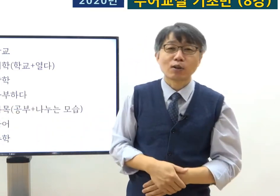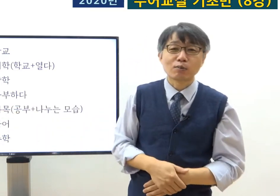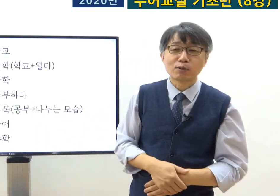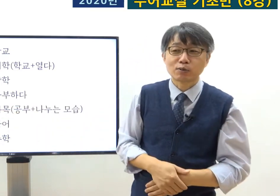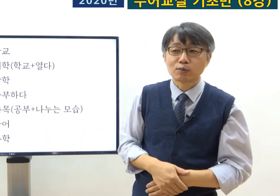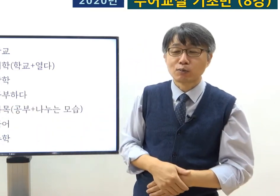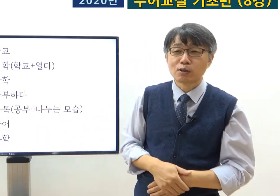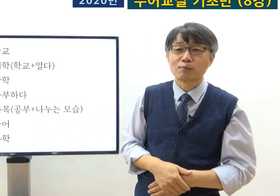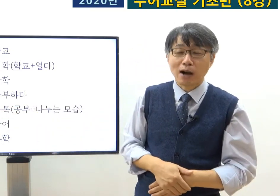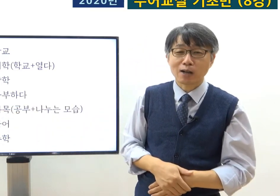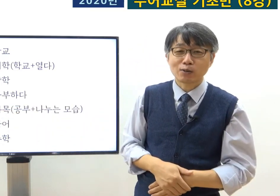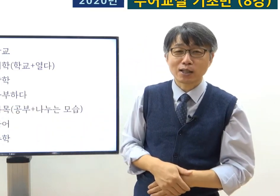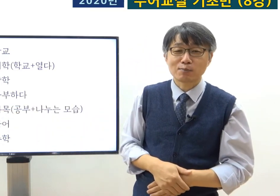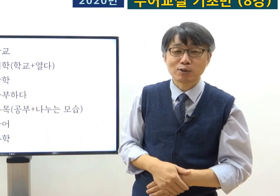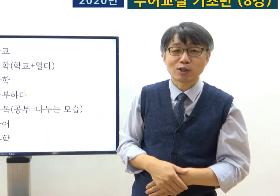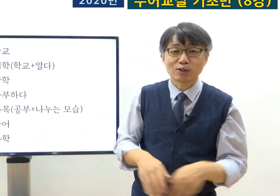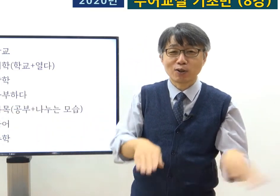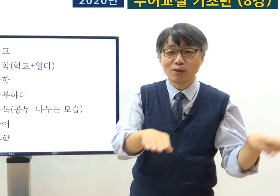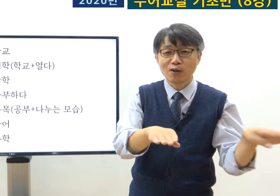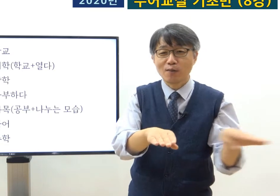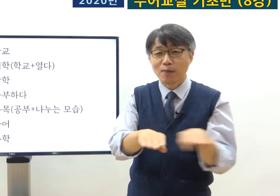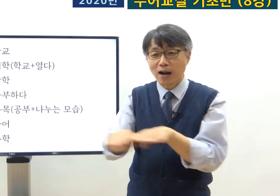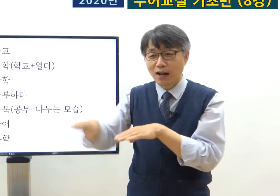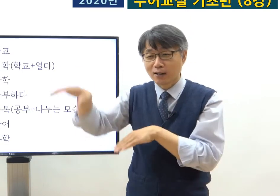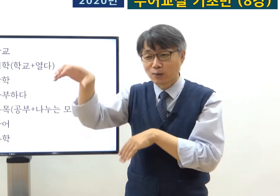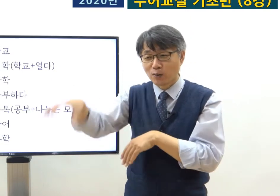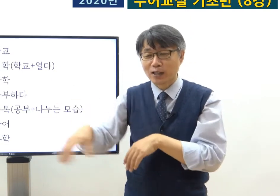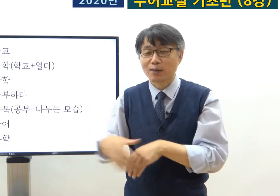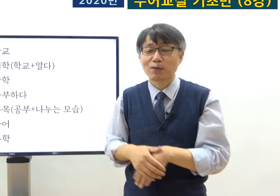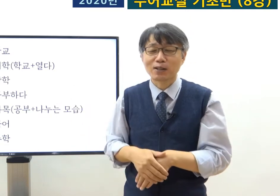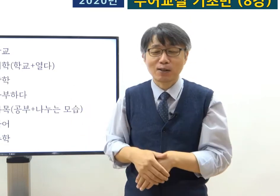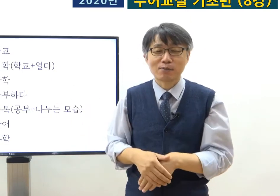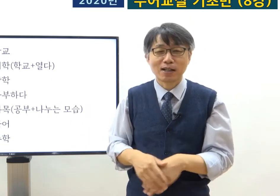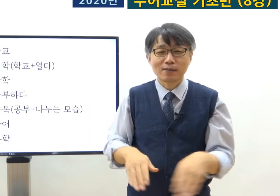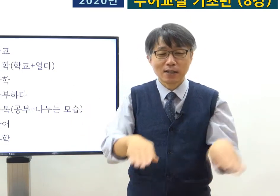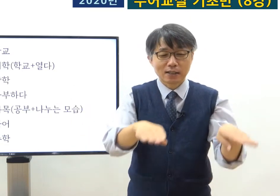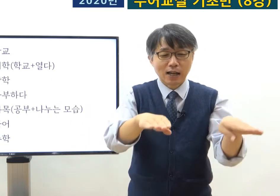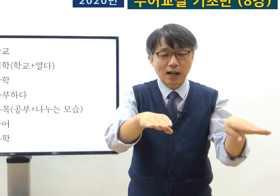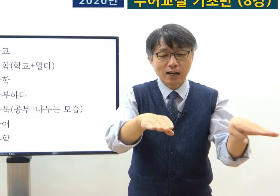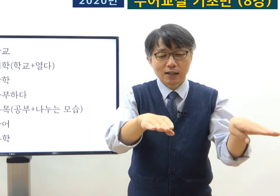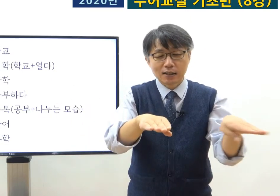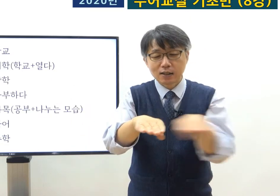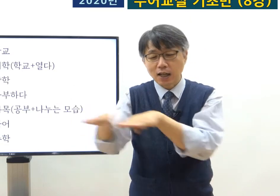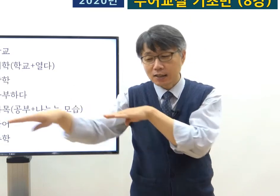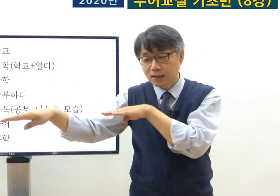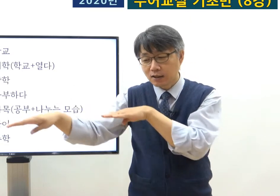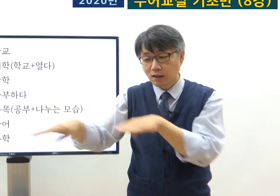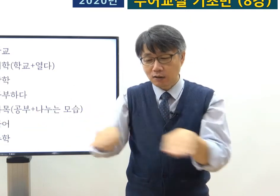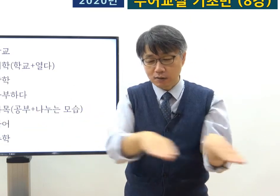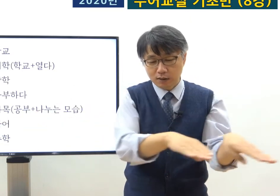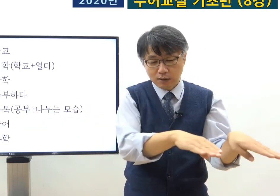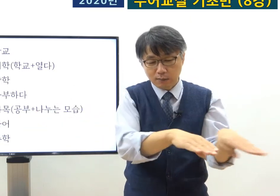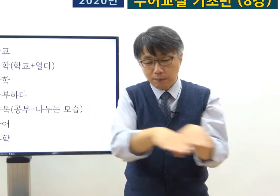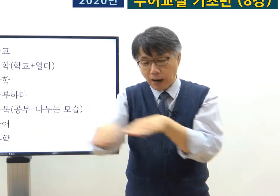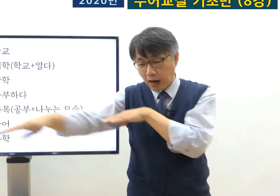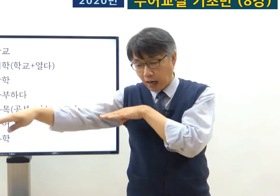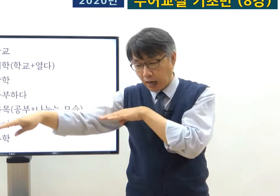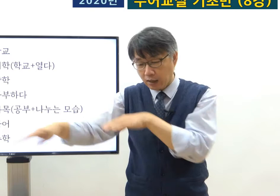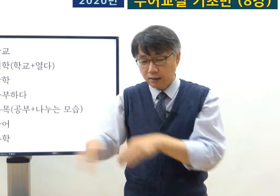여러분, 우리는 방학동에 사는 분들 계시죠? 방학동 이렇게 표현하기도 합니다. 자, 탁 치는 거요. 방학.